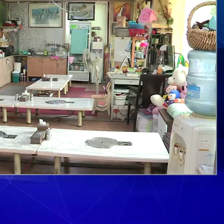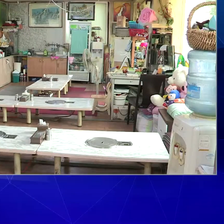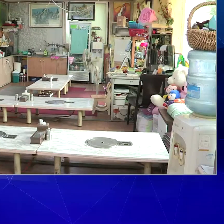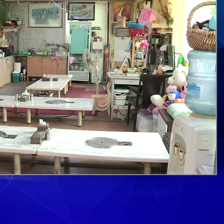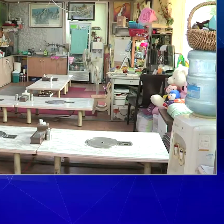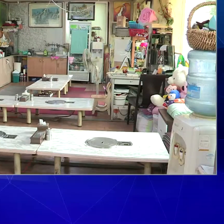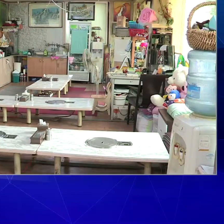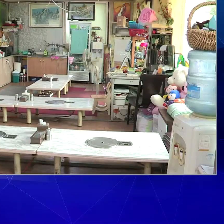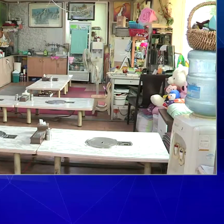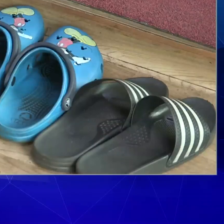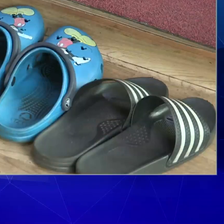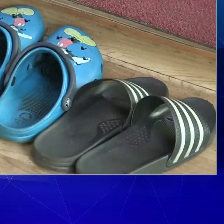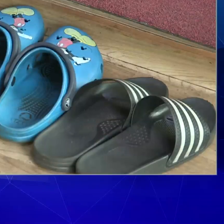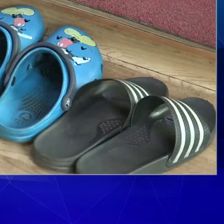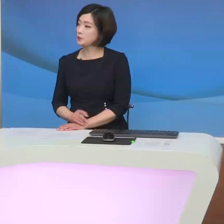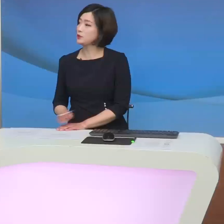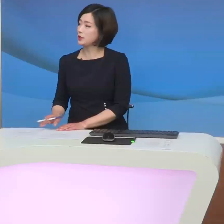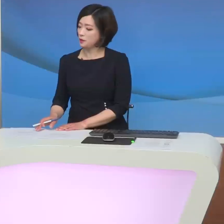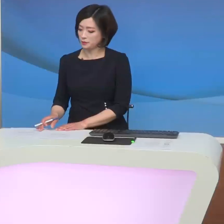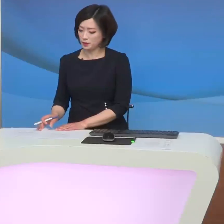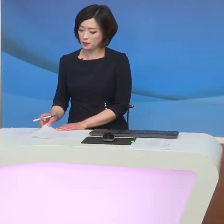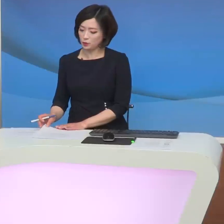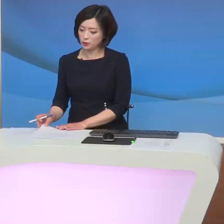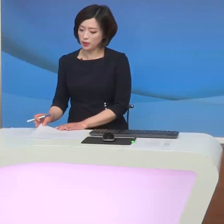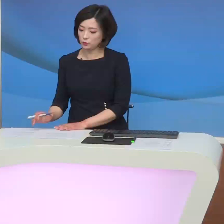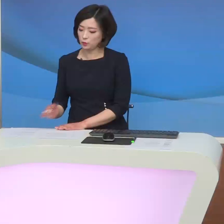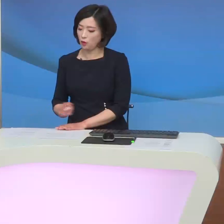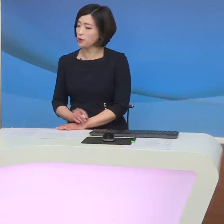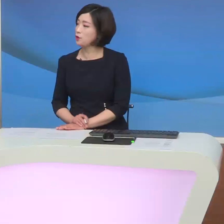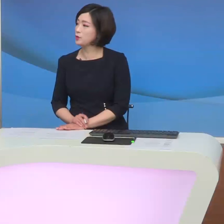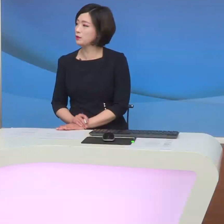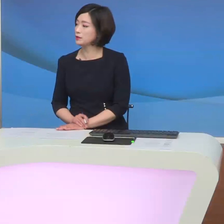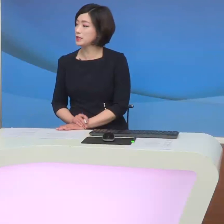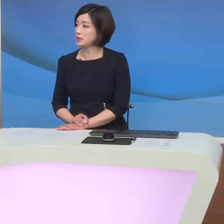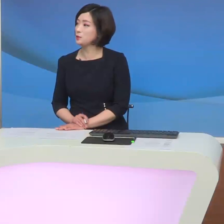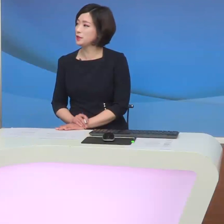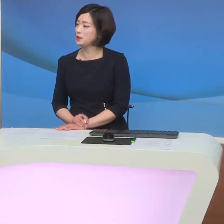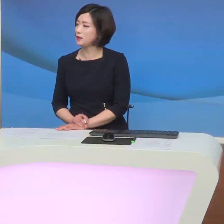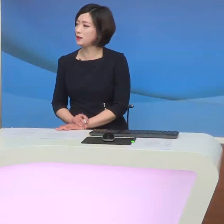가졌었습니다. 네, 이런 다양한 지원 사업들이 코로나19로